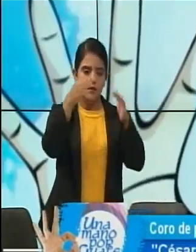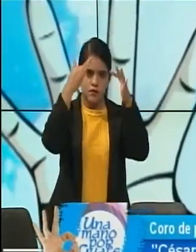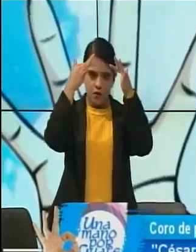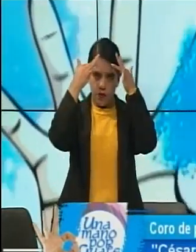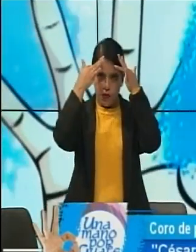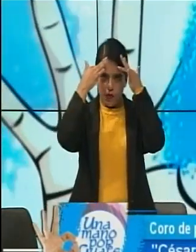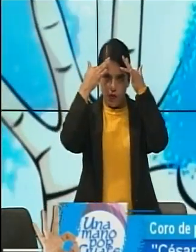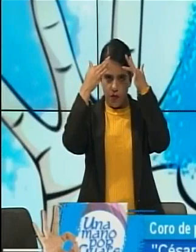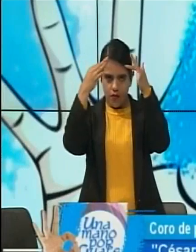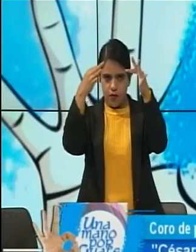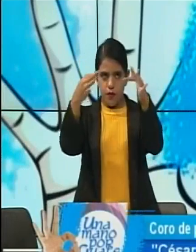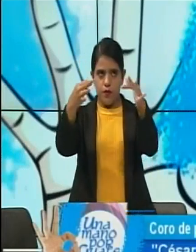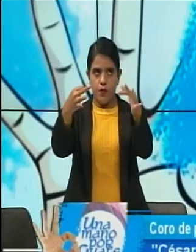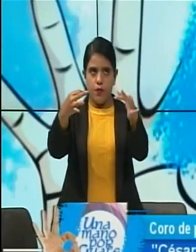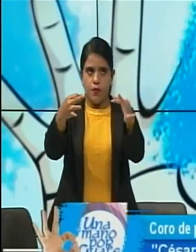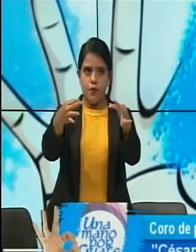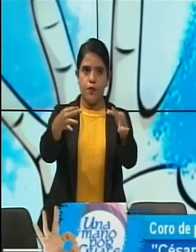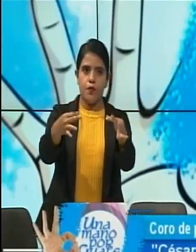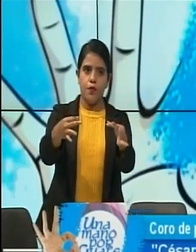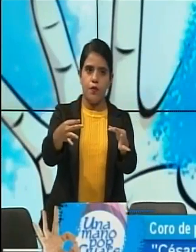posible si tú